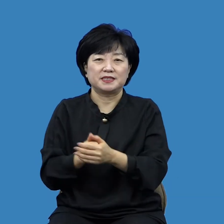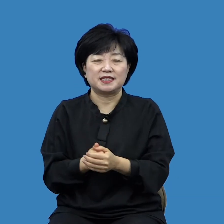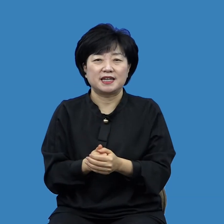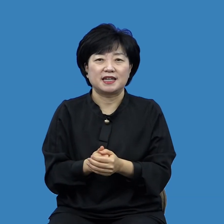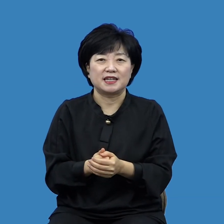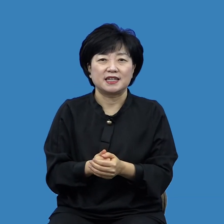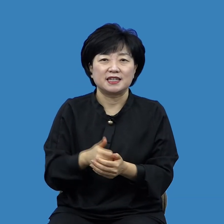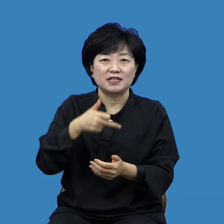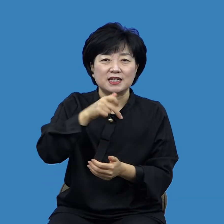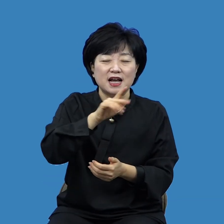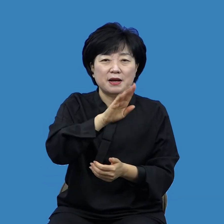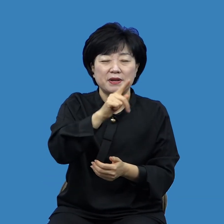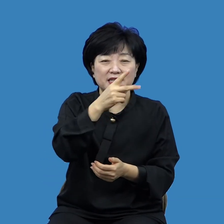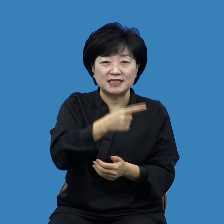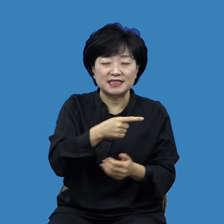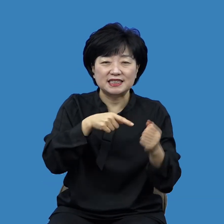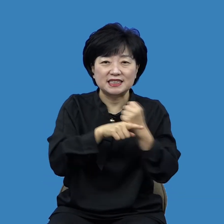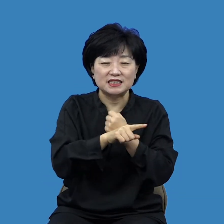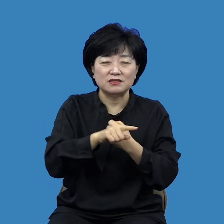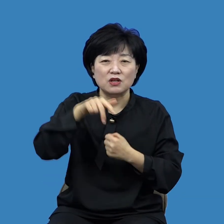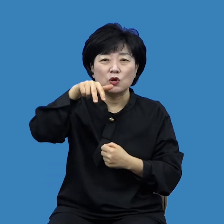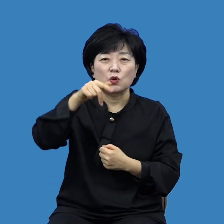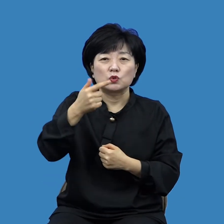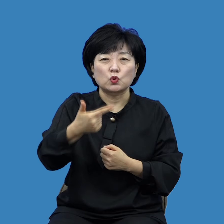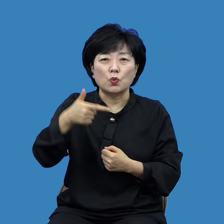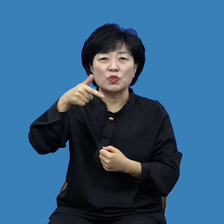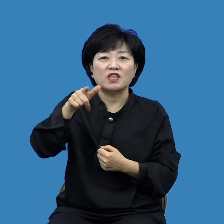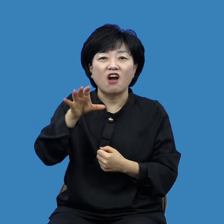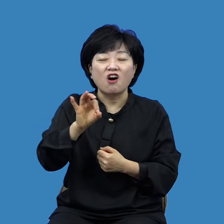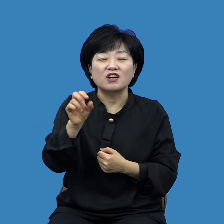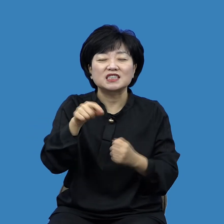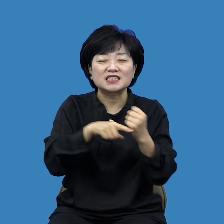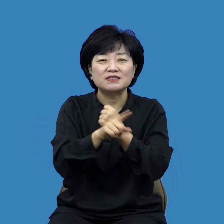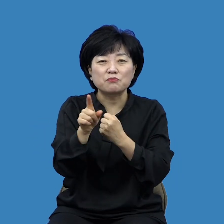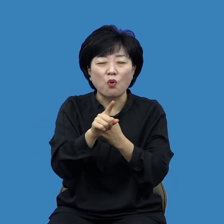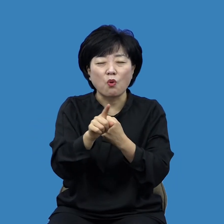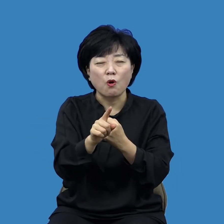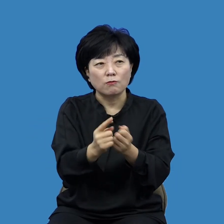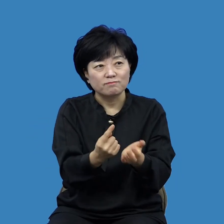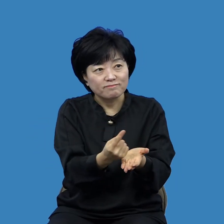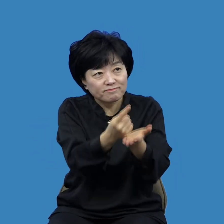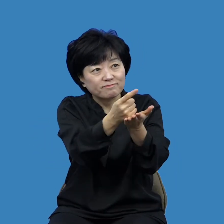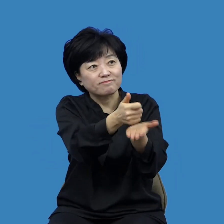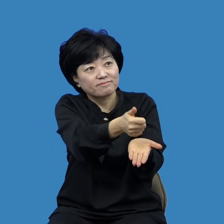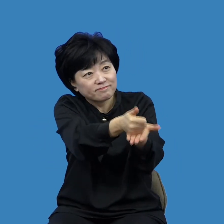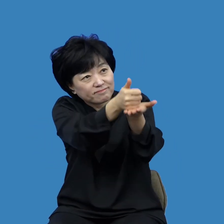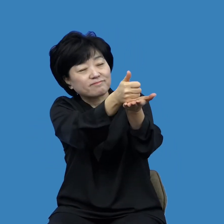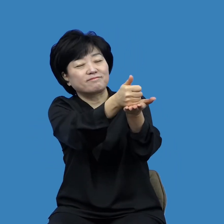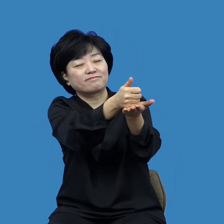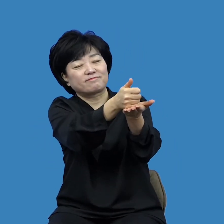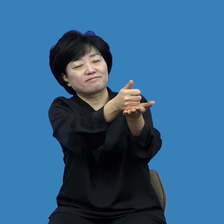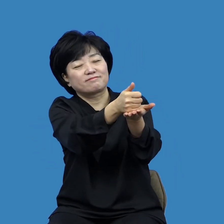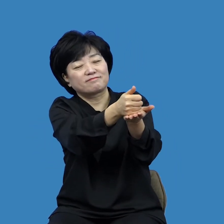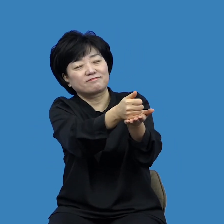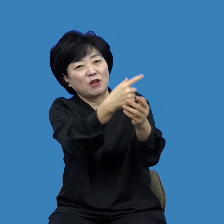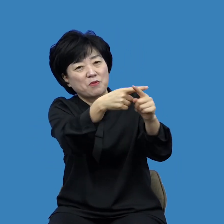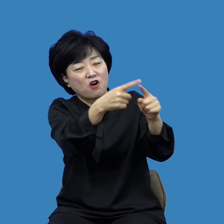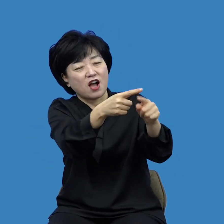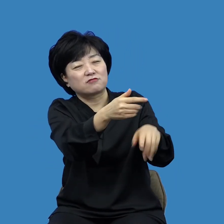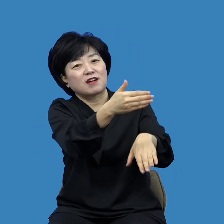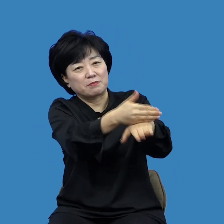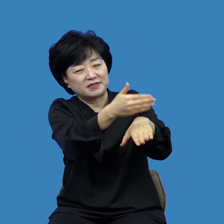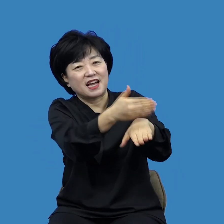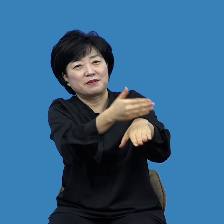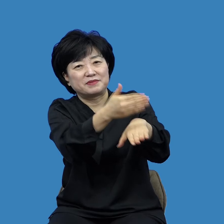거예요. 존경한다고 하는 것은 높게 평가하고 감사하는 거예요. 부모님께 감사하고 있습니까? 감사의